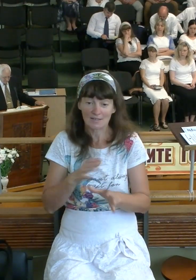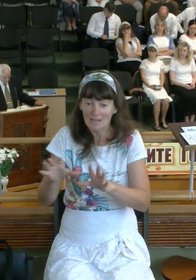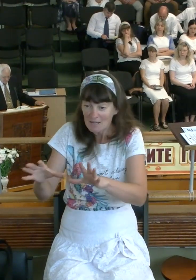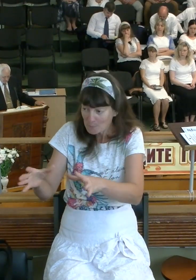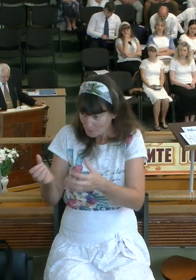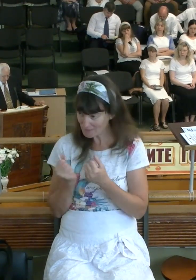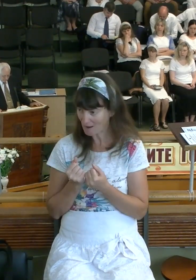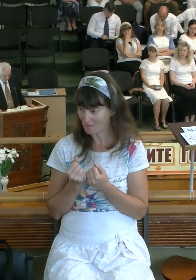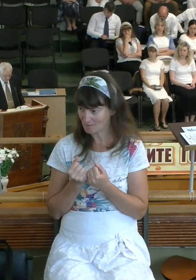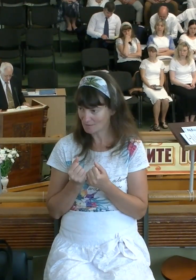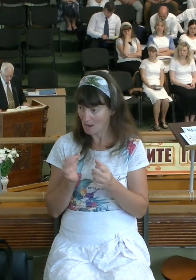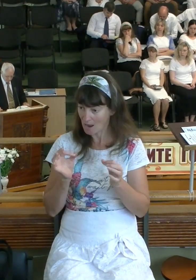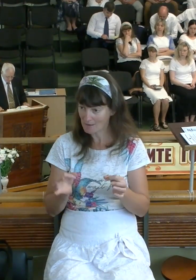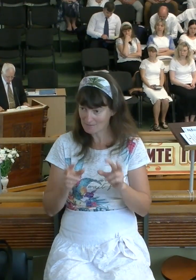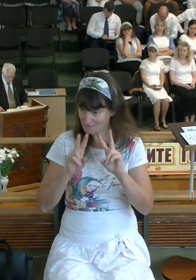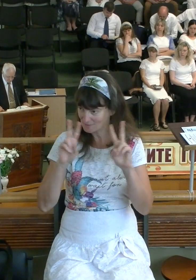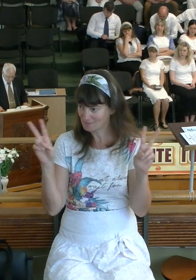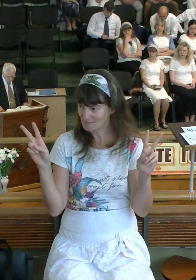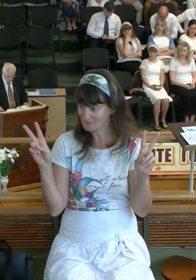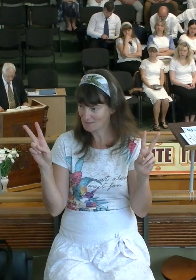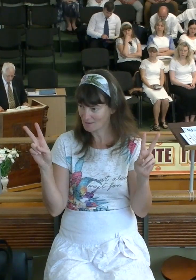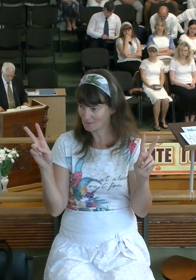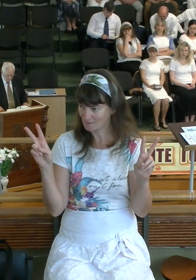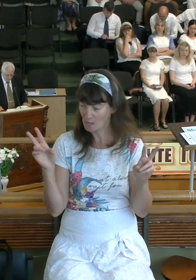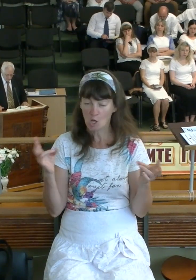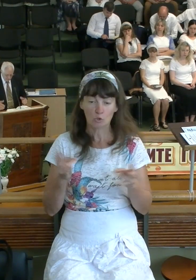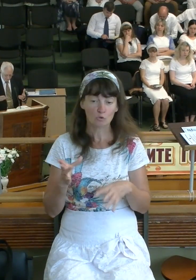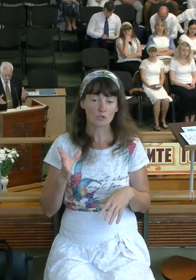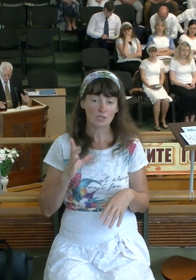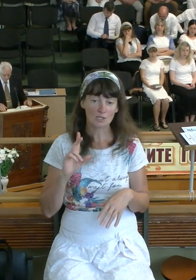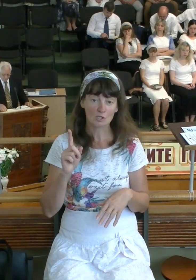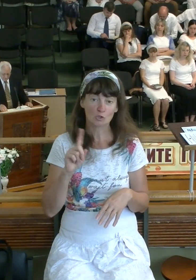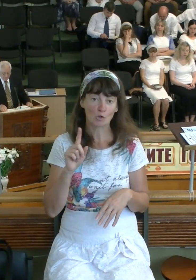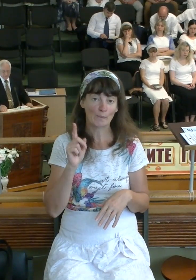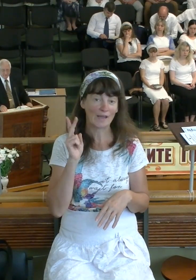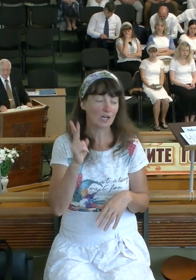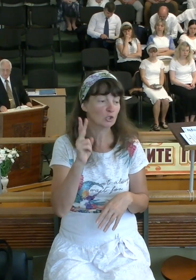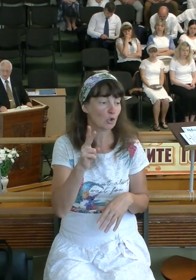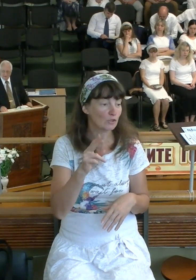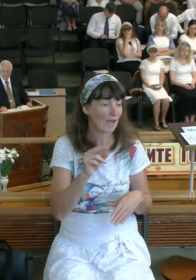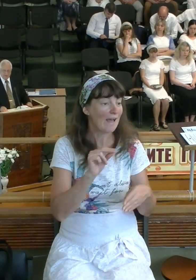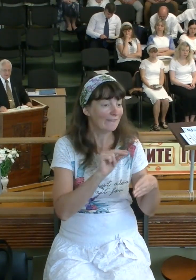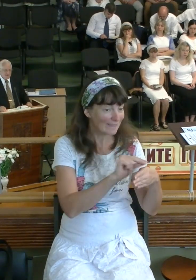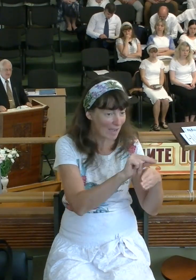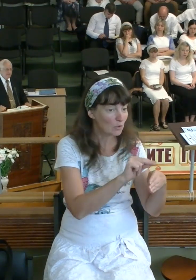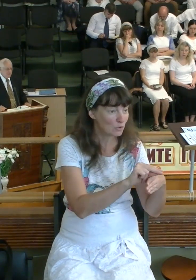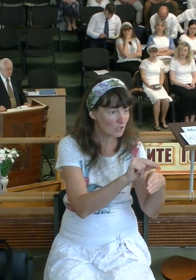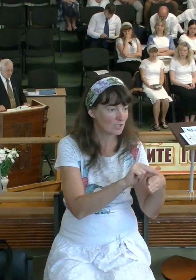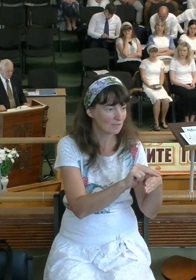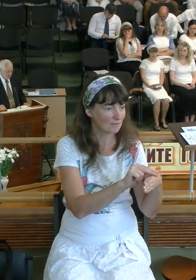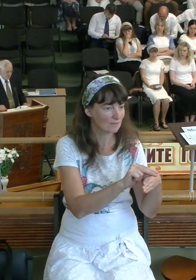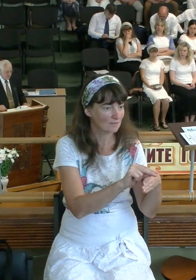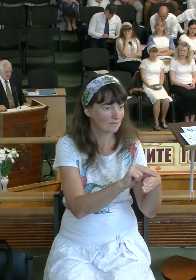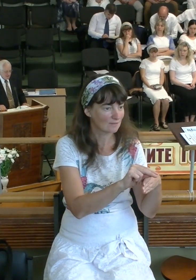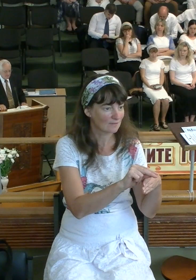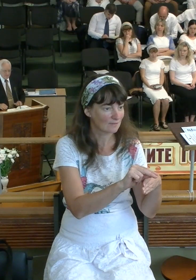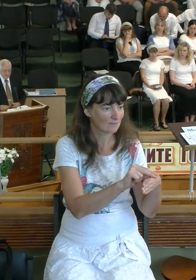принять. И мы видим, что они приняли потом. Но почему у апостола Павла возник